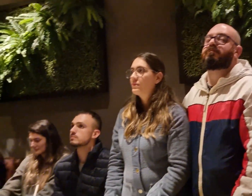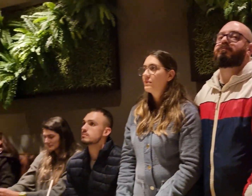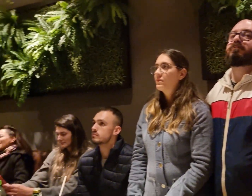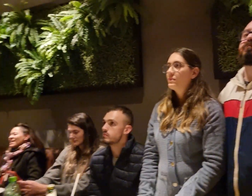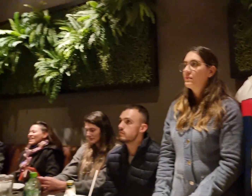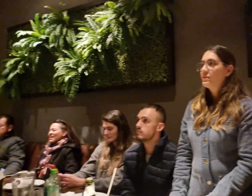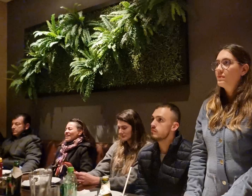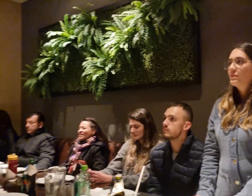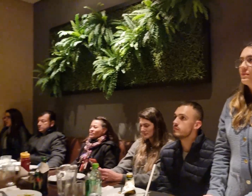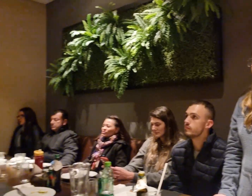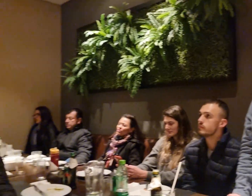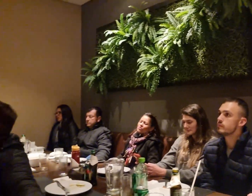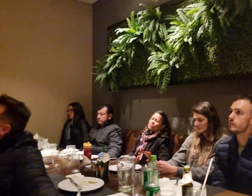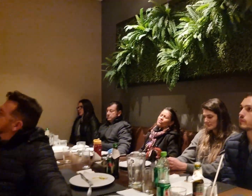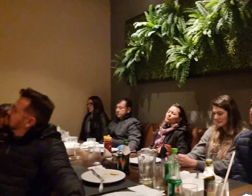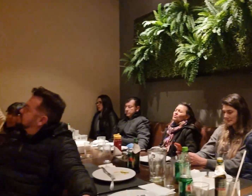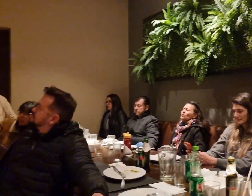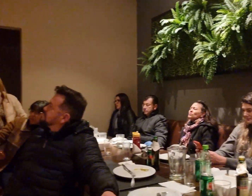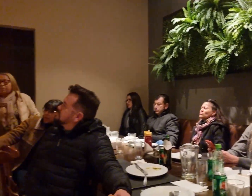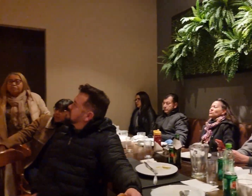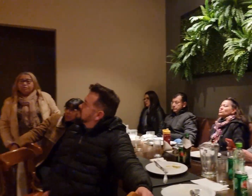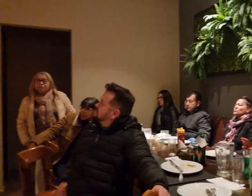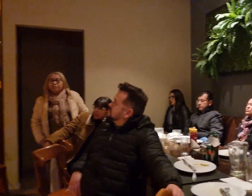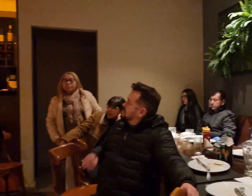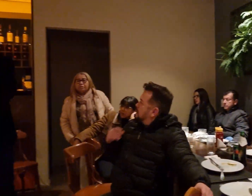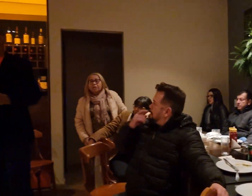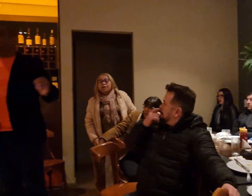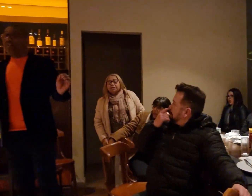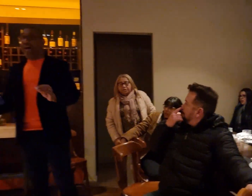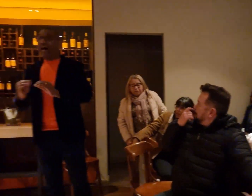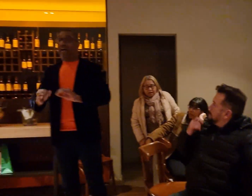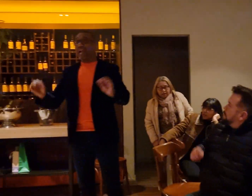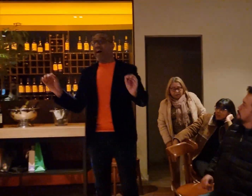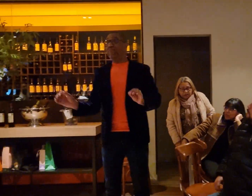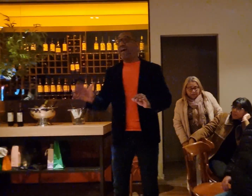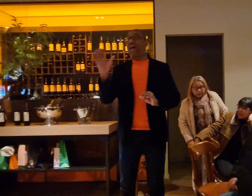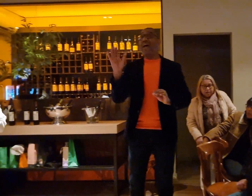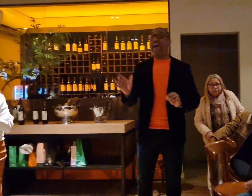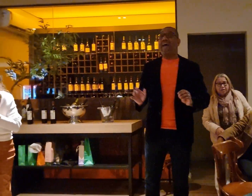Cantarei da vontade de Deus.